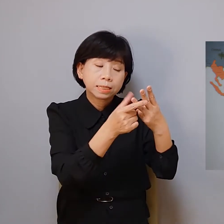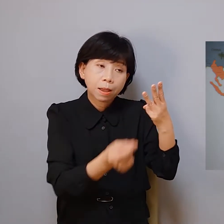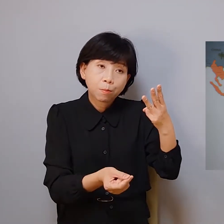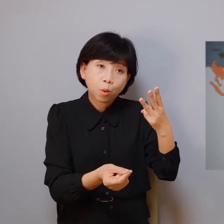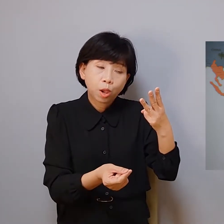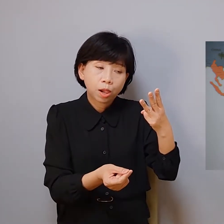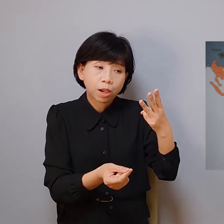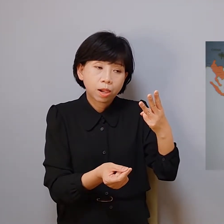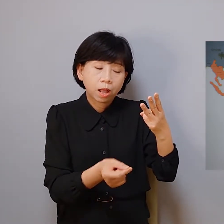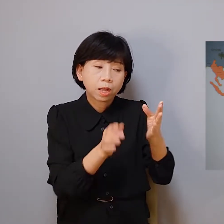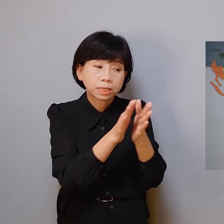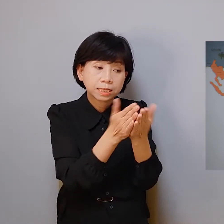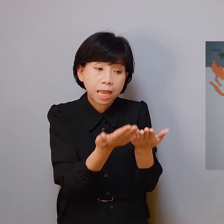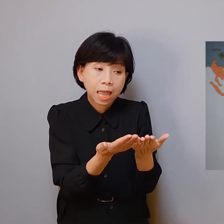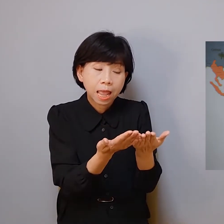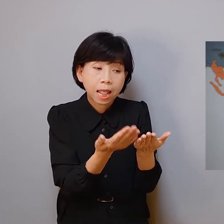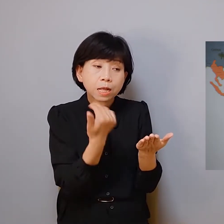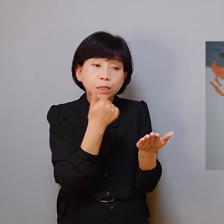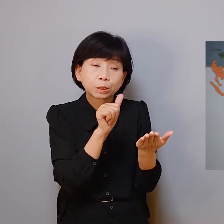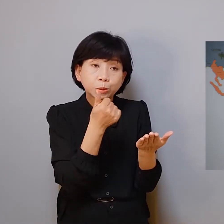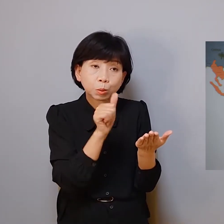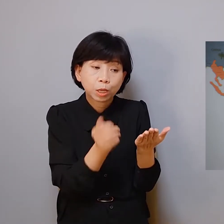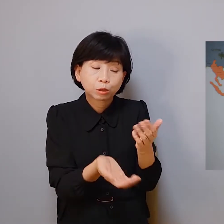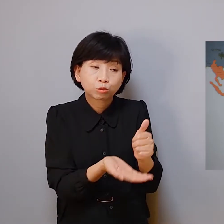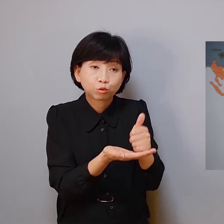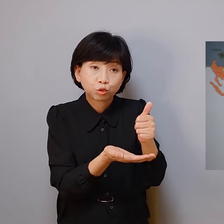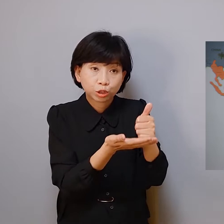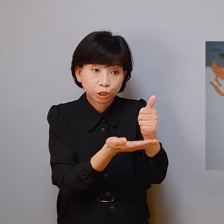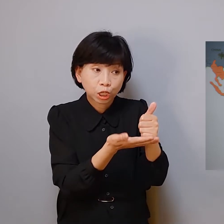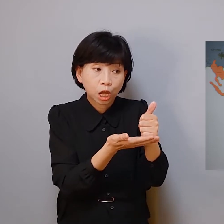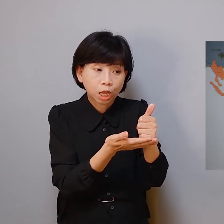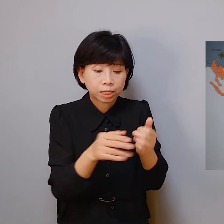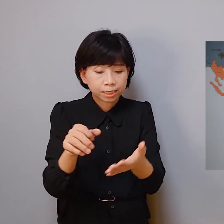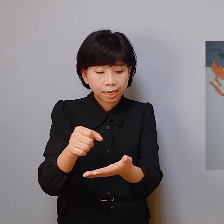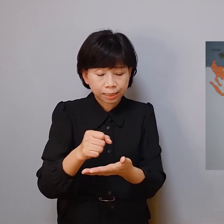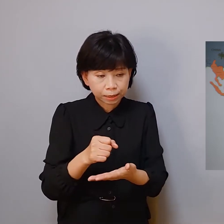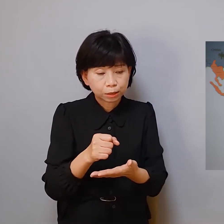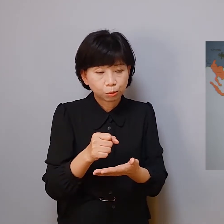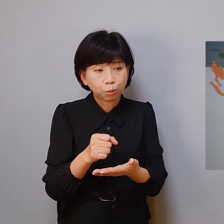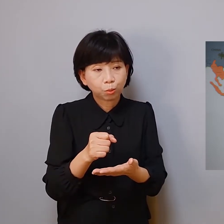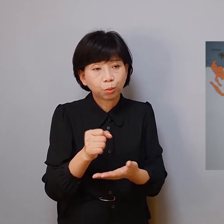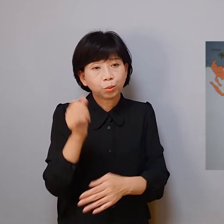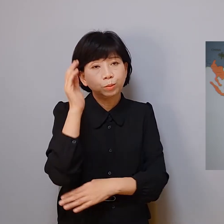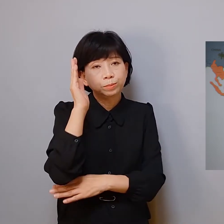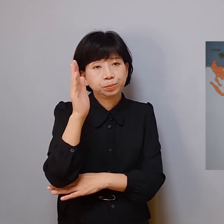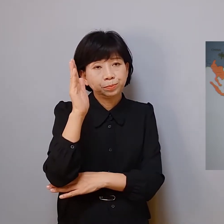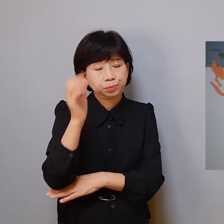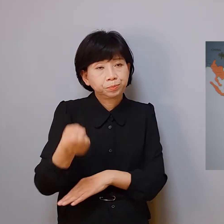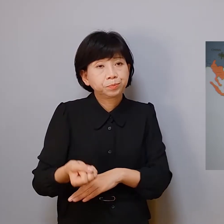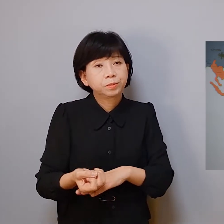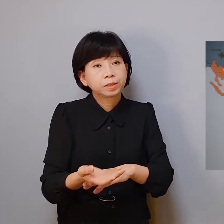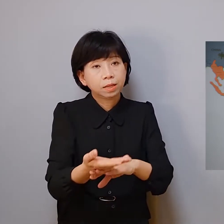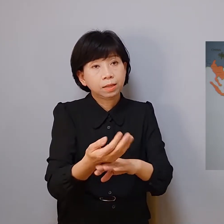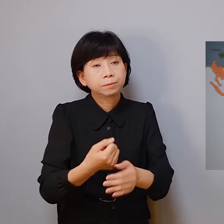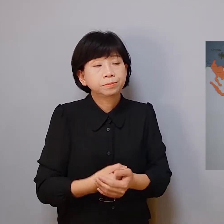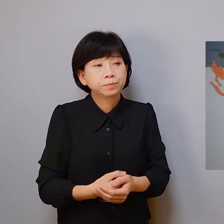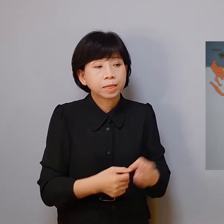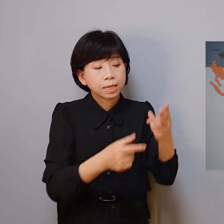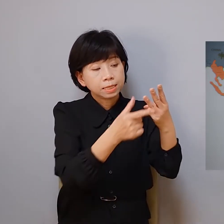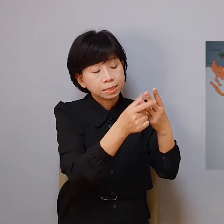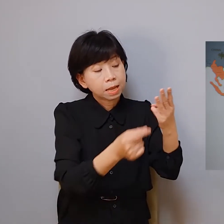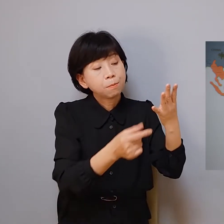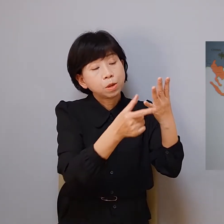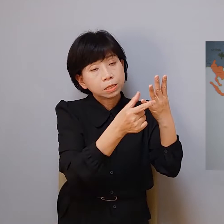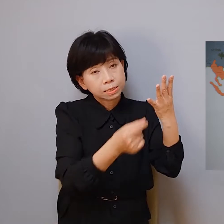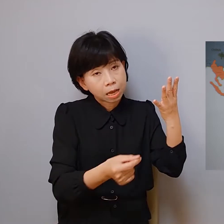해서 참고해서 제가 말씀을 전하도록 하겠습니다. 우리 3월 추천 도서, 4월까지 추천 도서로